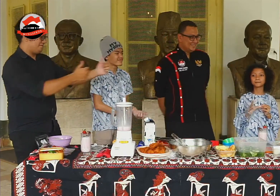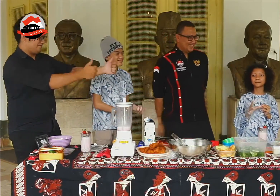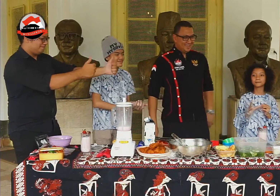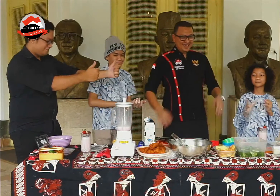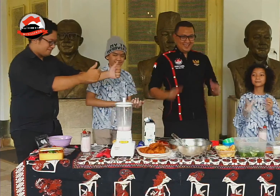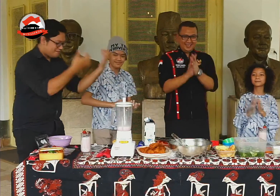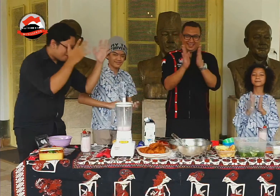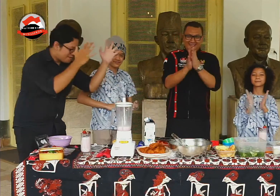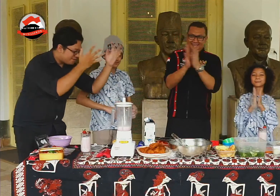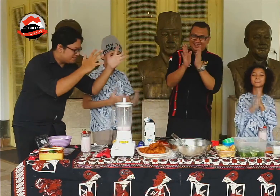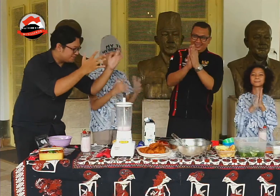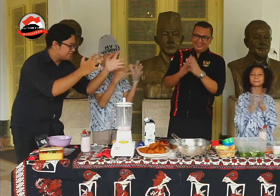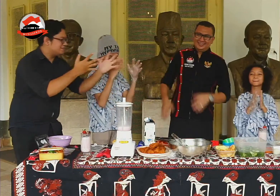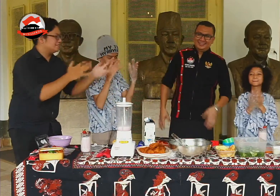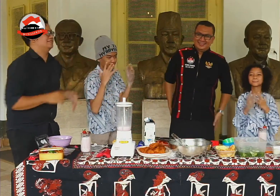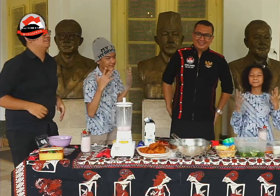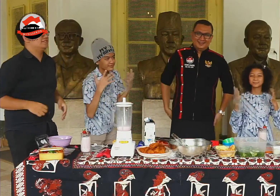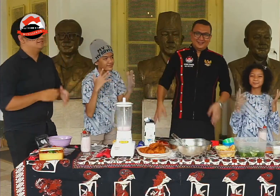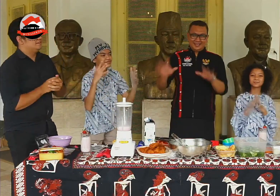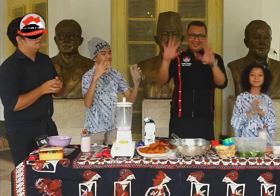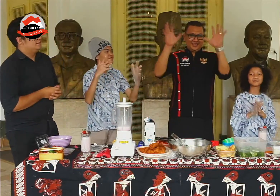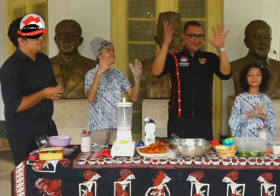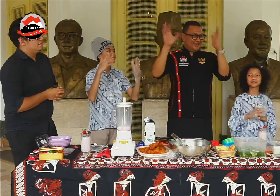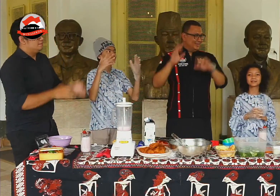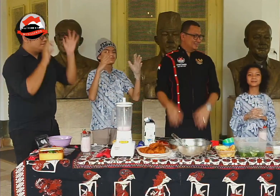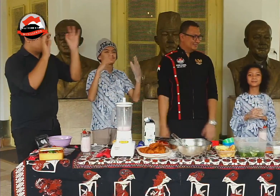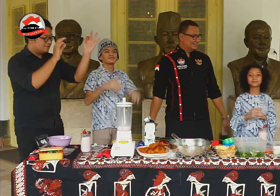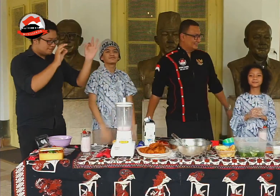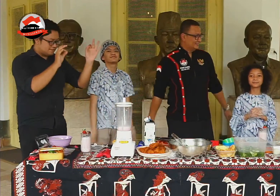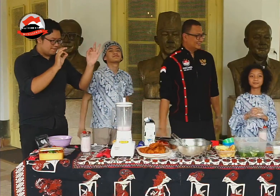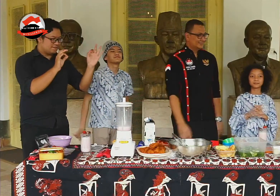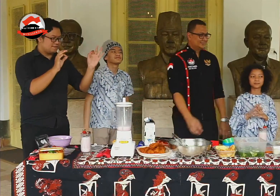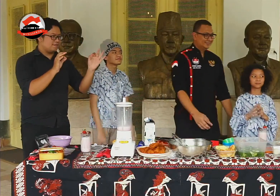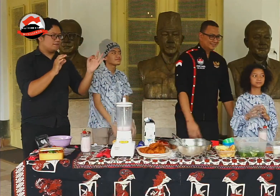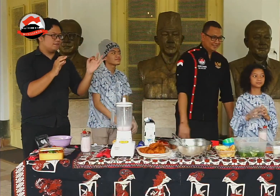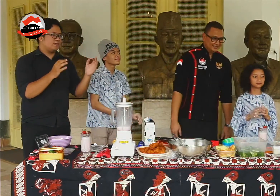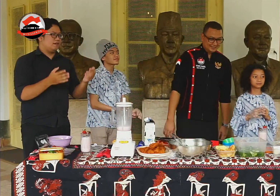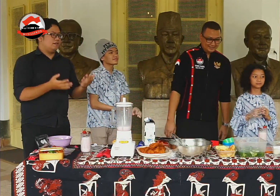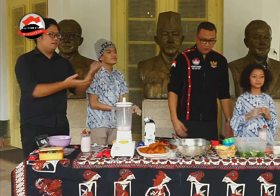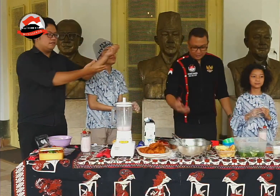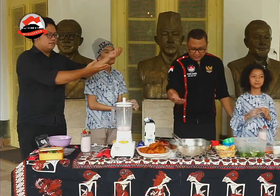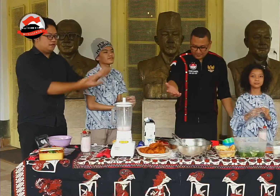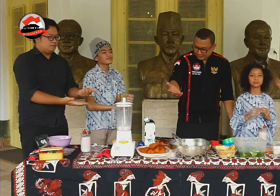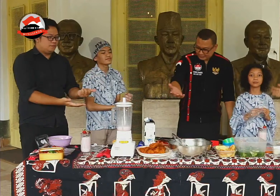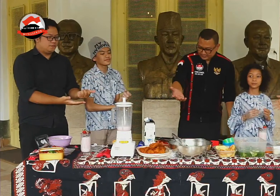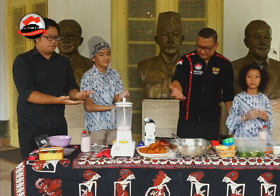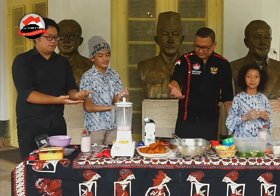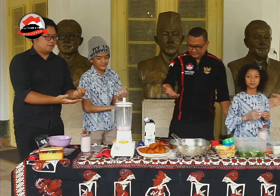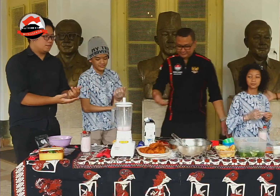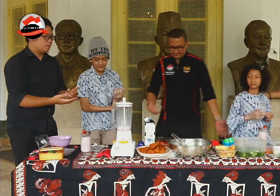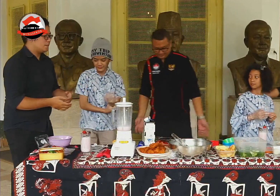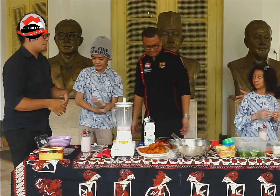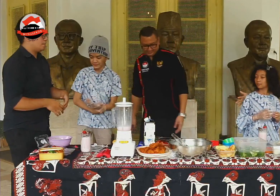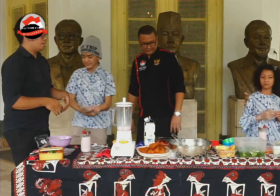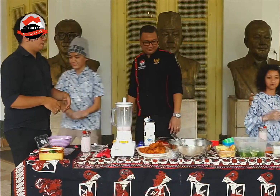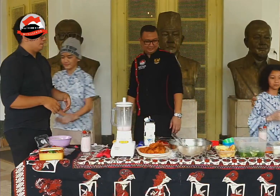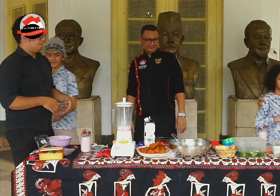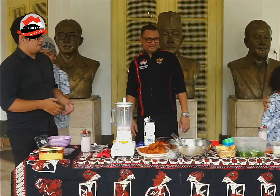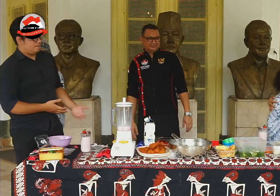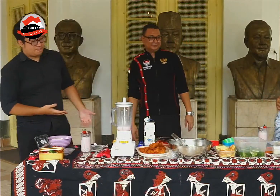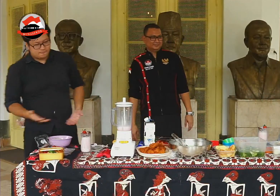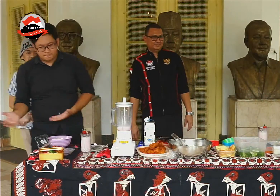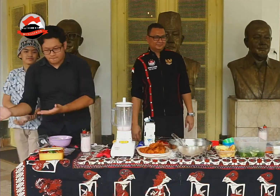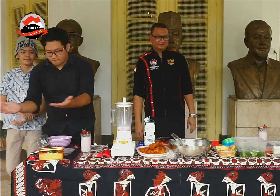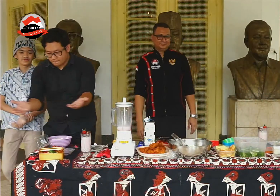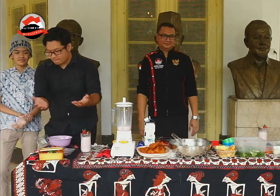Yeay, tepuk tangan buat kita semua. Oke, kalau gitu kita sambut Bapak Kepala Museum Perumusan Naskah Proklamasi. Adik-adik boleh